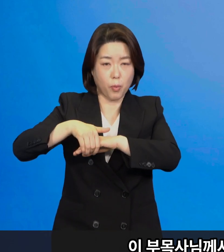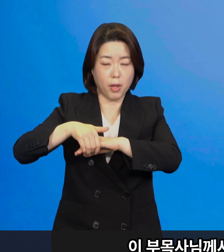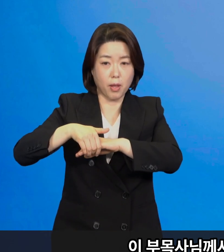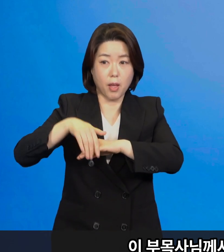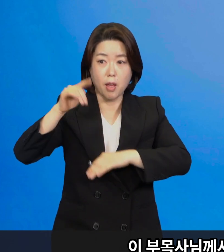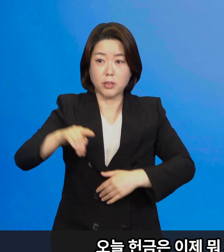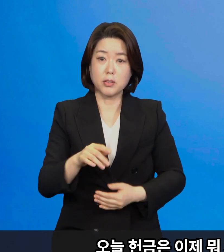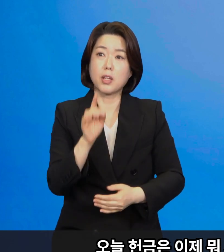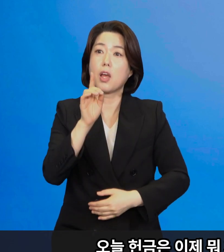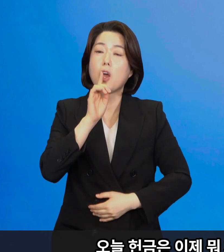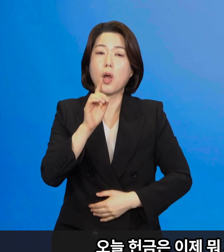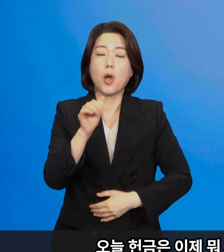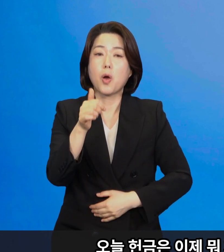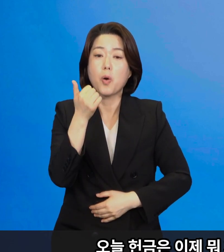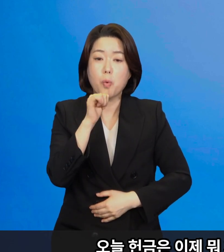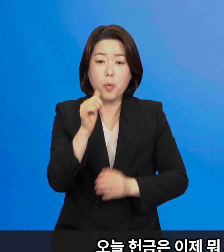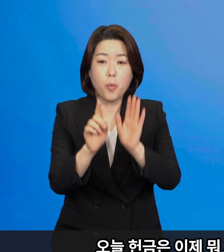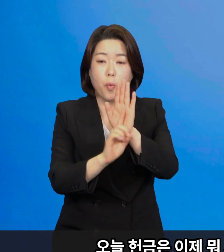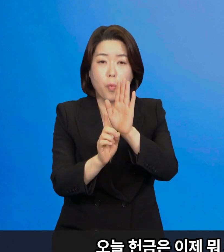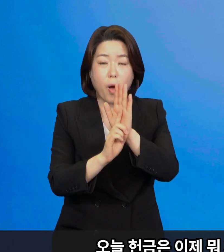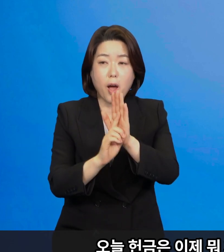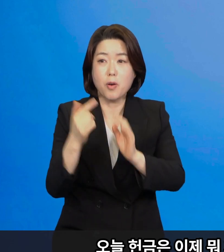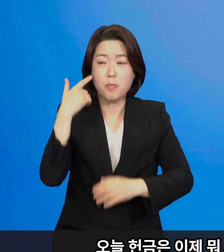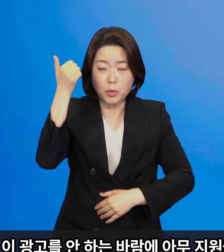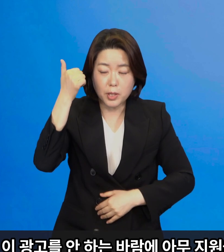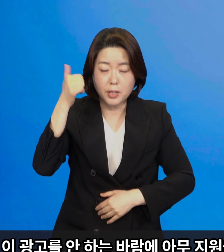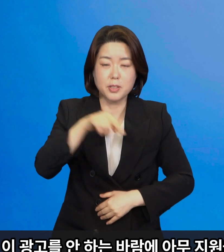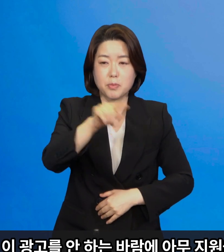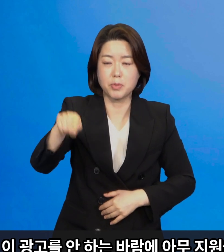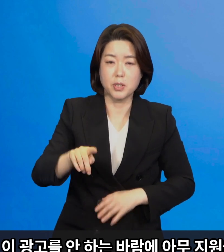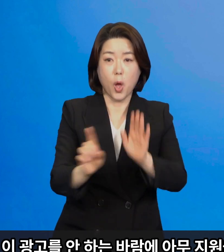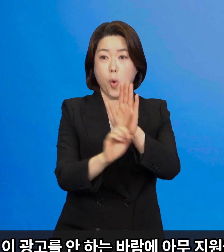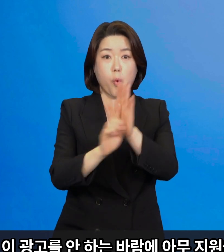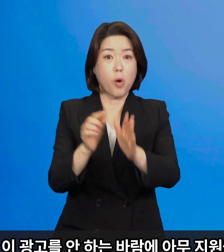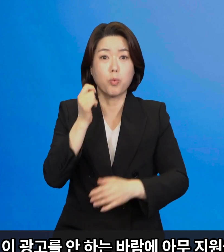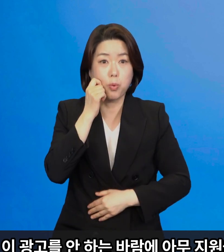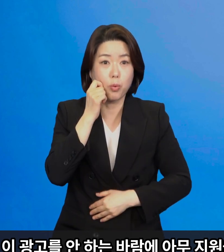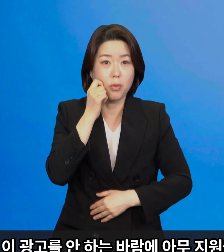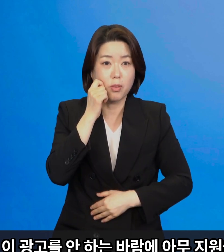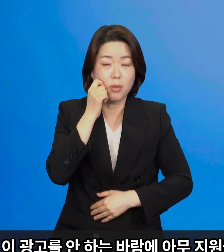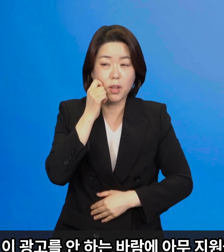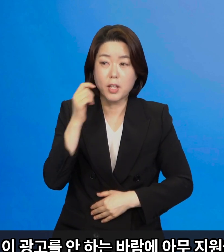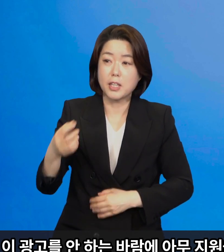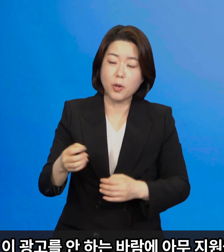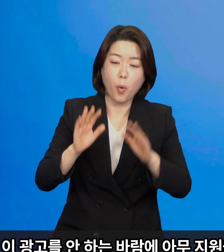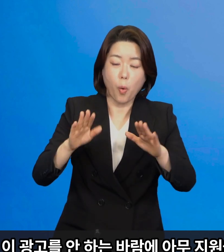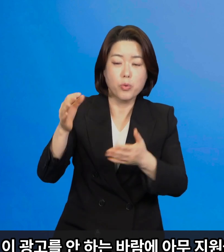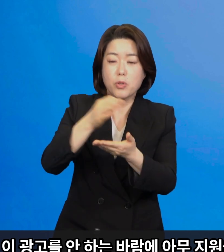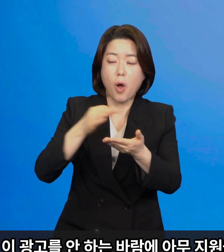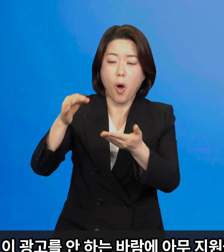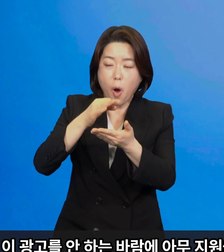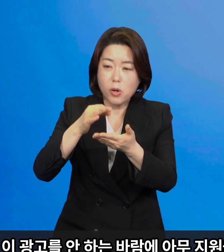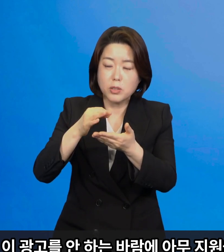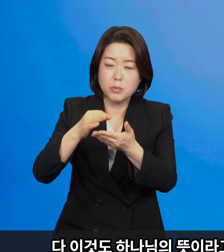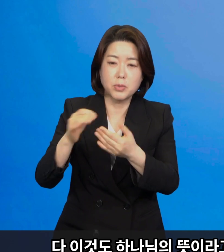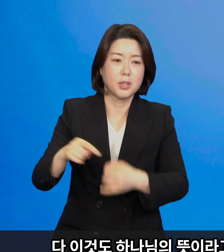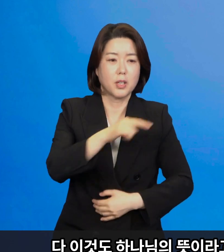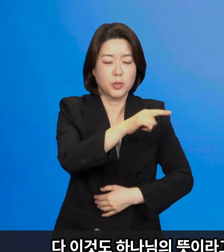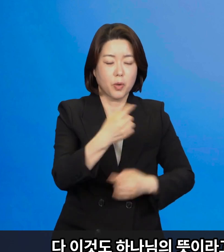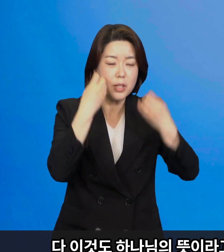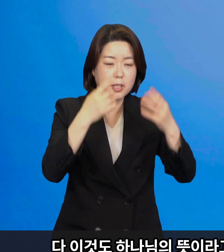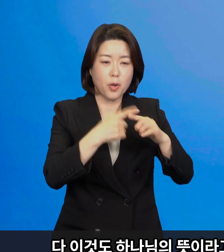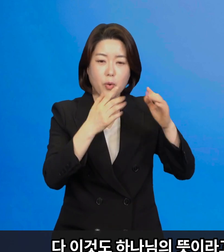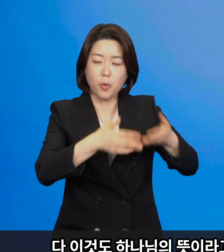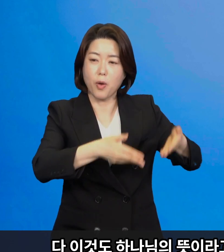하셔서 자, 오늘 헌금은 이제 뭐 개척 헌금을 드립니다. 이 광고를 안 하는 바람에 아무 지원을 받지 못하고 그냥 나가시게 됐어요. 다